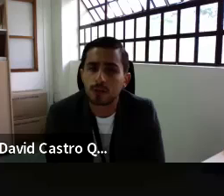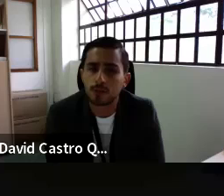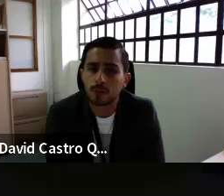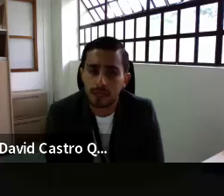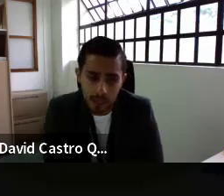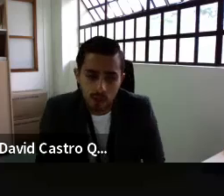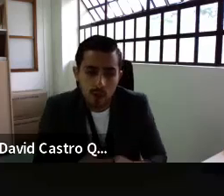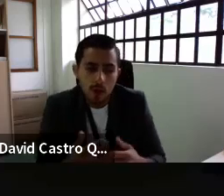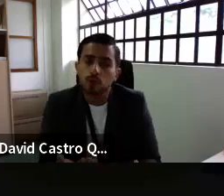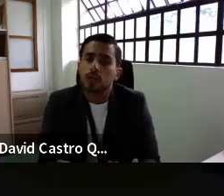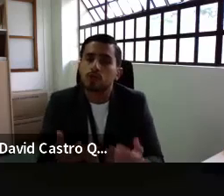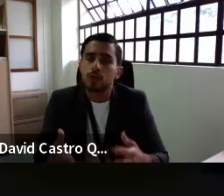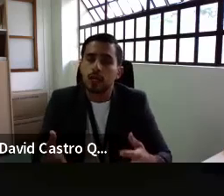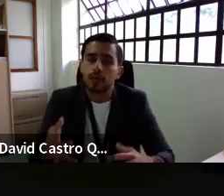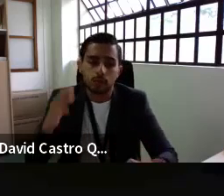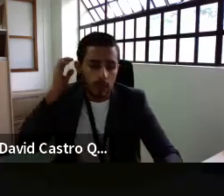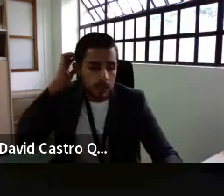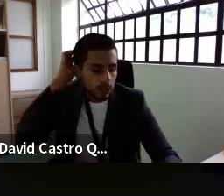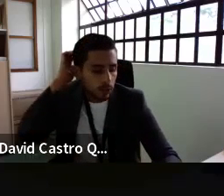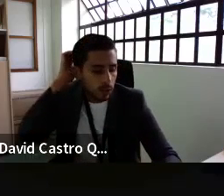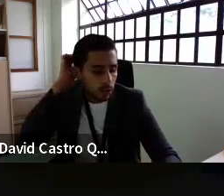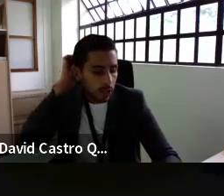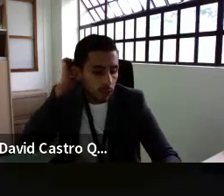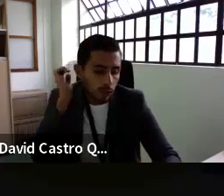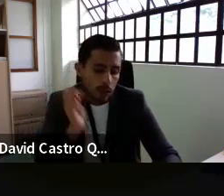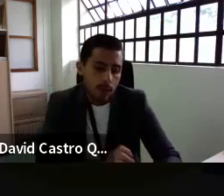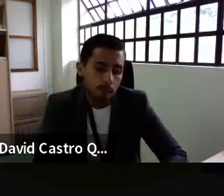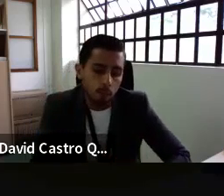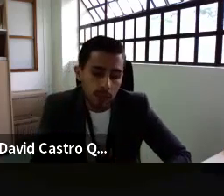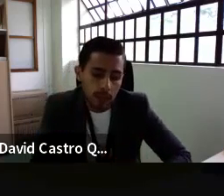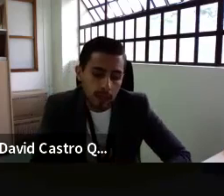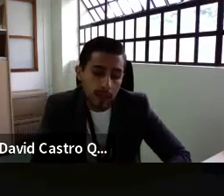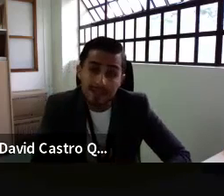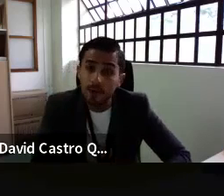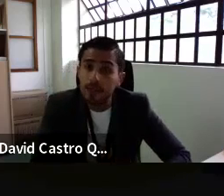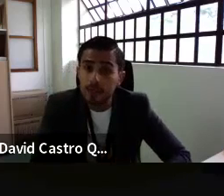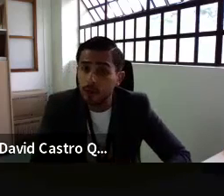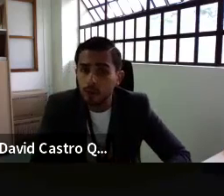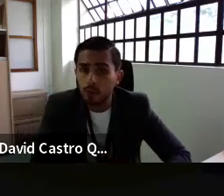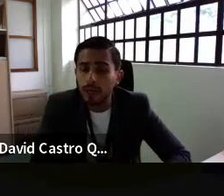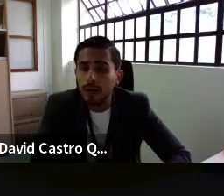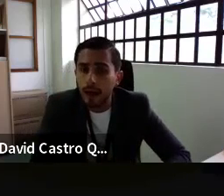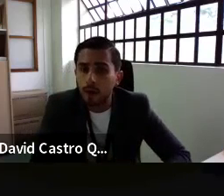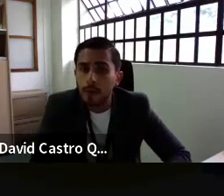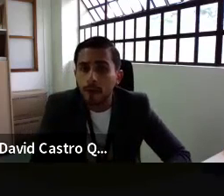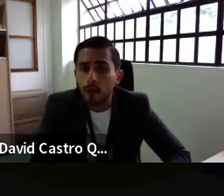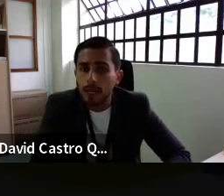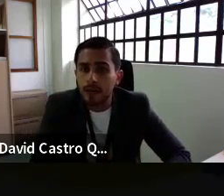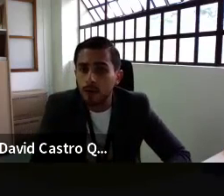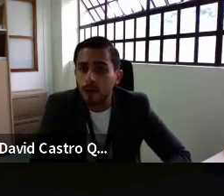pues porque ya los muchachos tienen dentro del currículo muy establecido y muy claro cuál es el rol